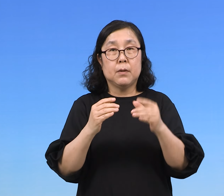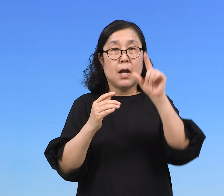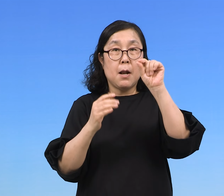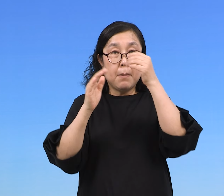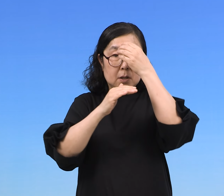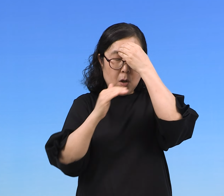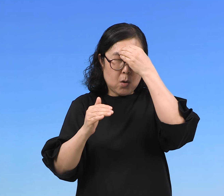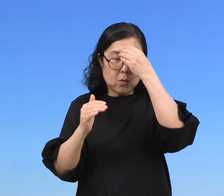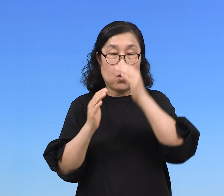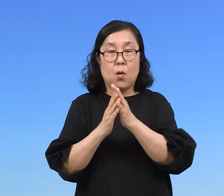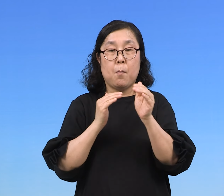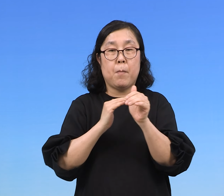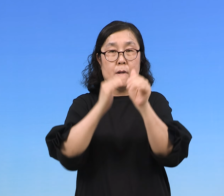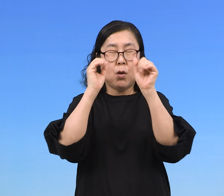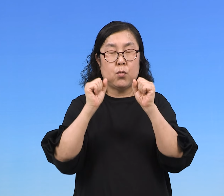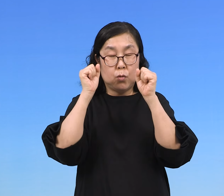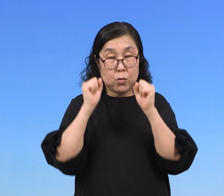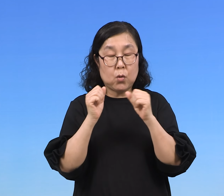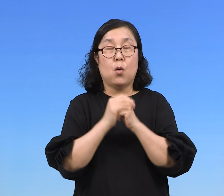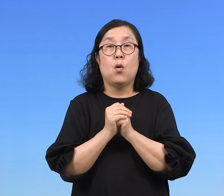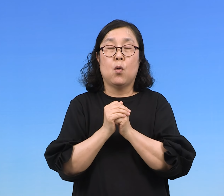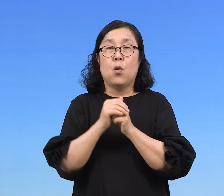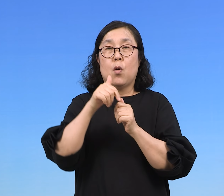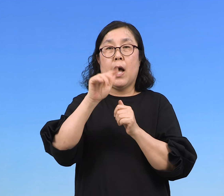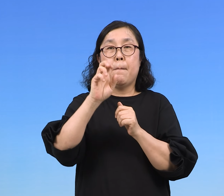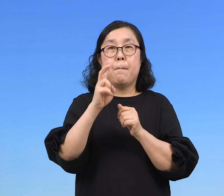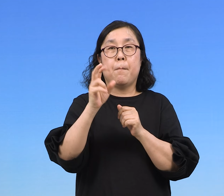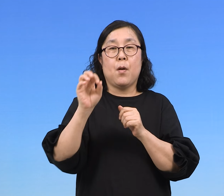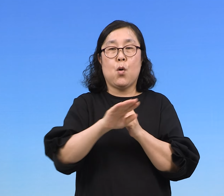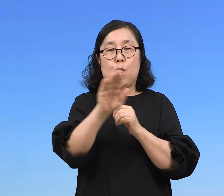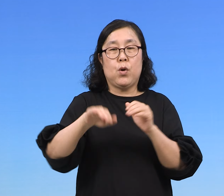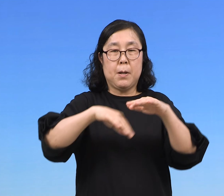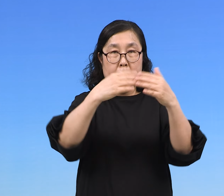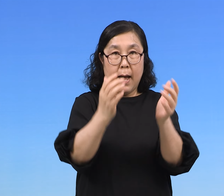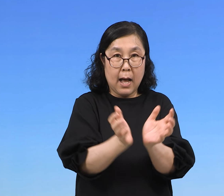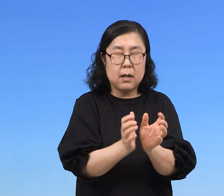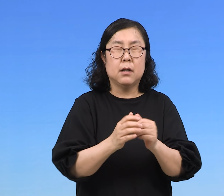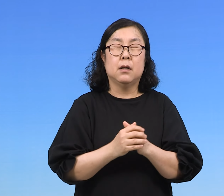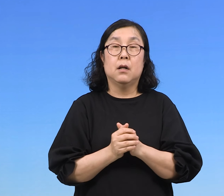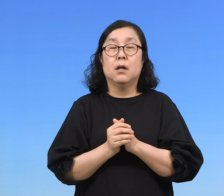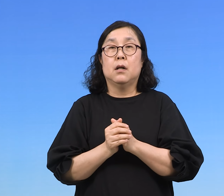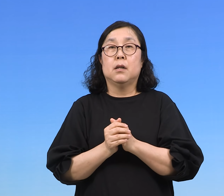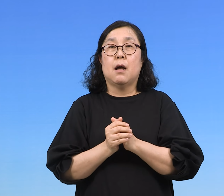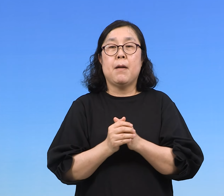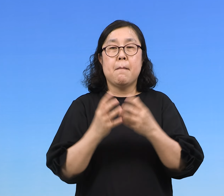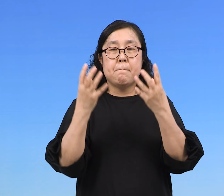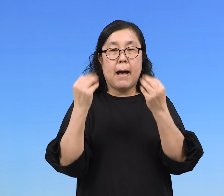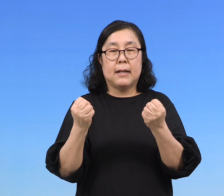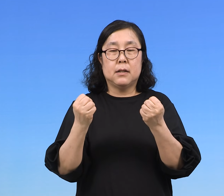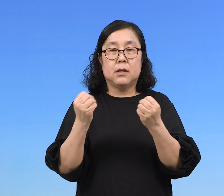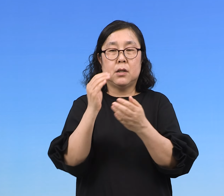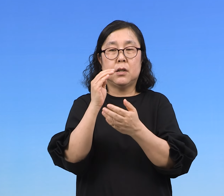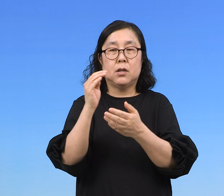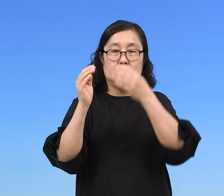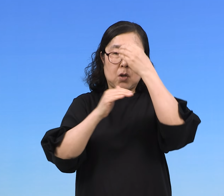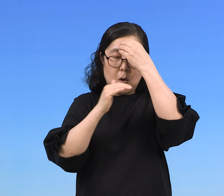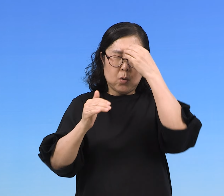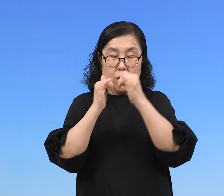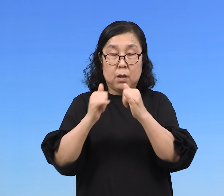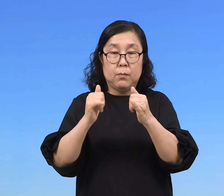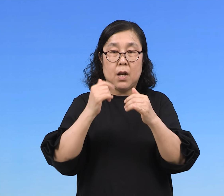일만성도 파송운동, 가평 우리마을, 드림센터 사회환원, 그리고 이 수많은 성도님들 목회, 이게 뭐